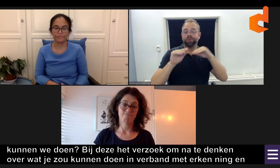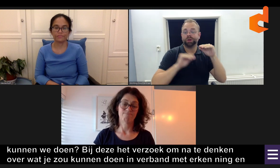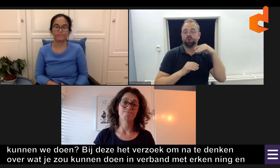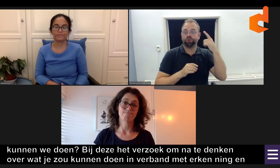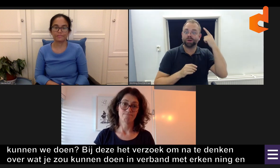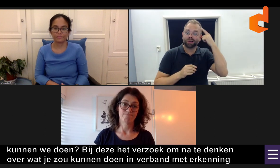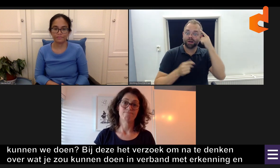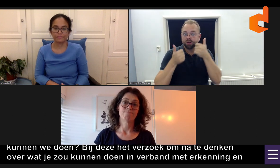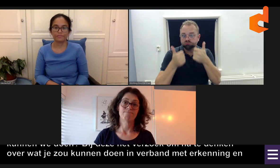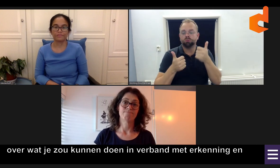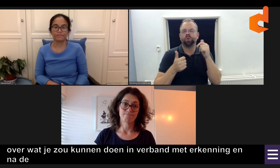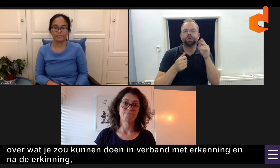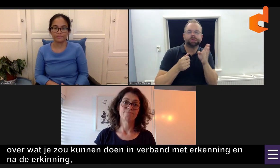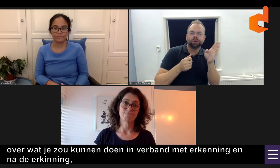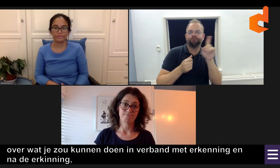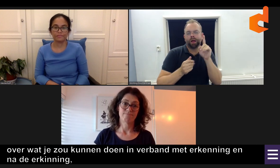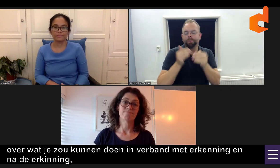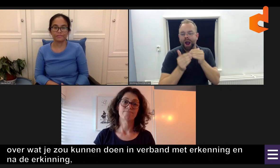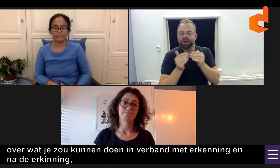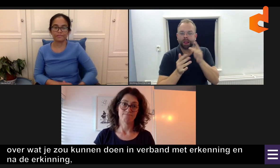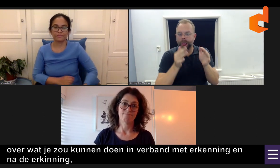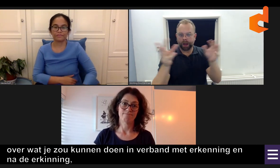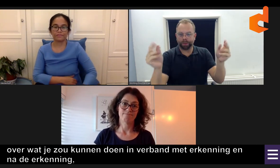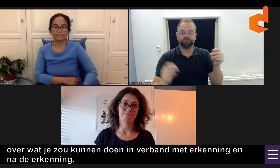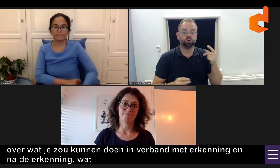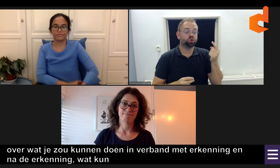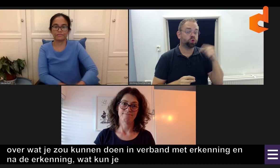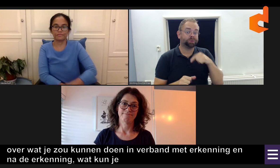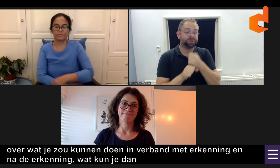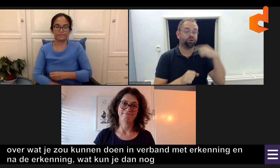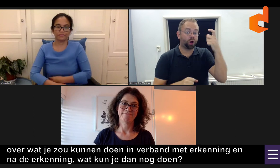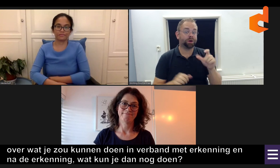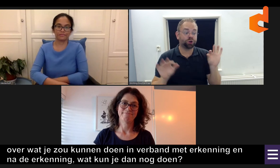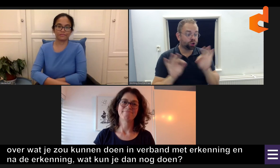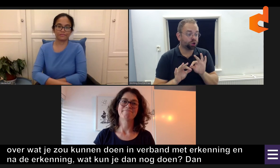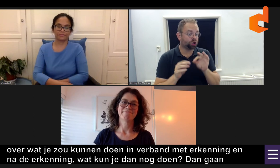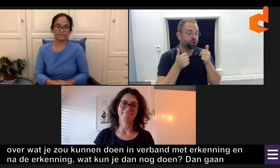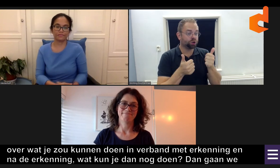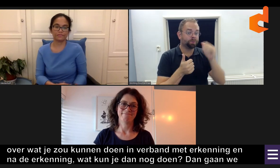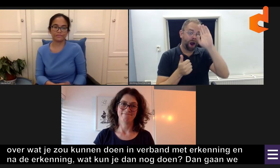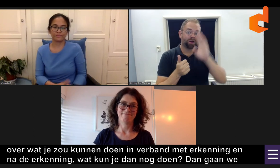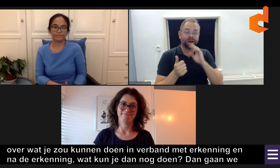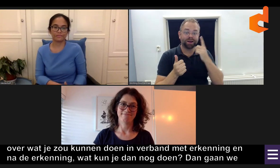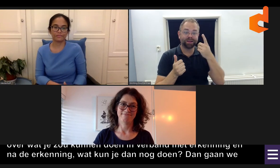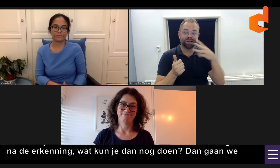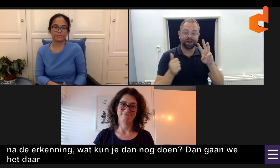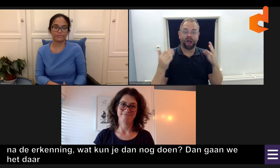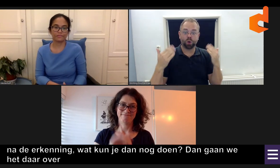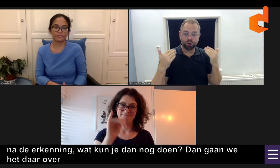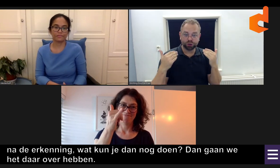doen? En dan gaan we het daarover hebben volgende week. Welke manier zou je dat dan vorm kunnen geven? Dus daar komen we dan op terug volgende